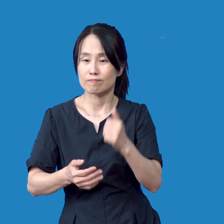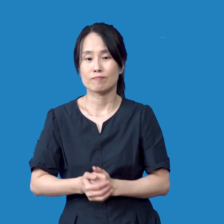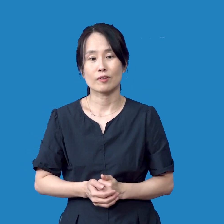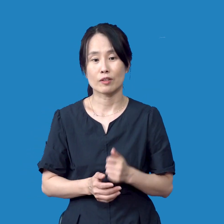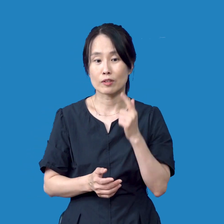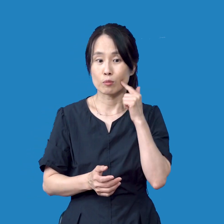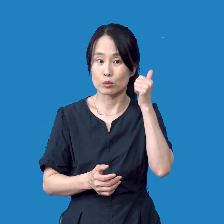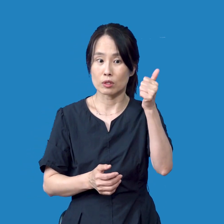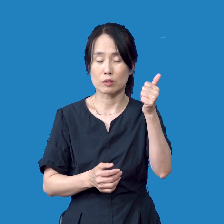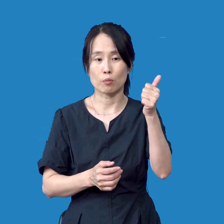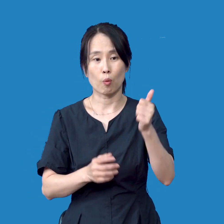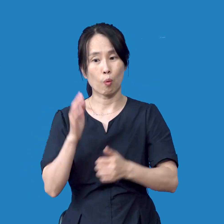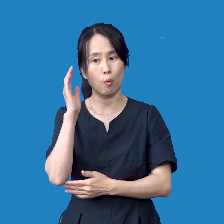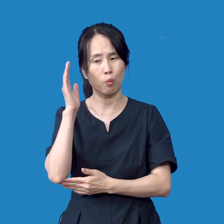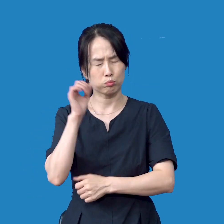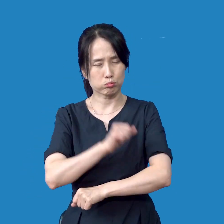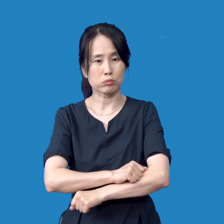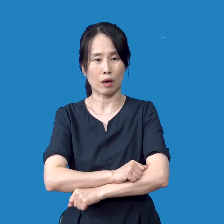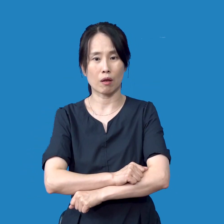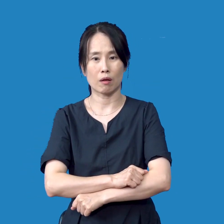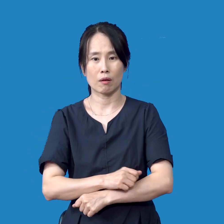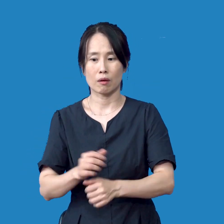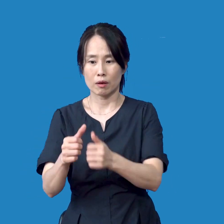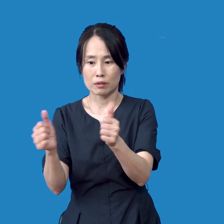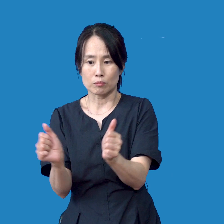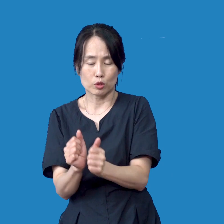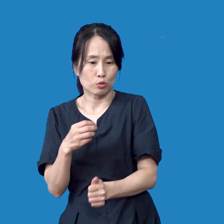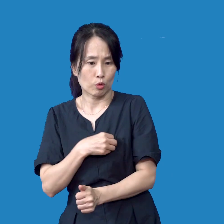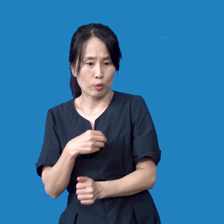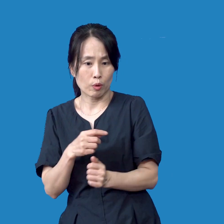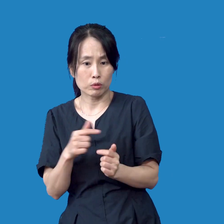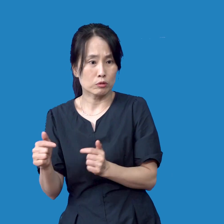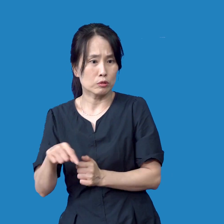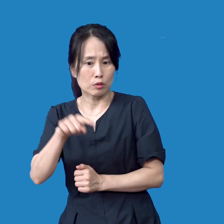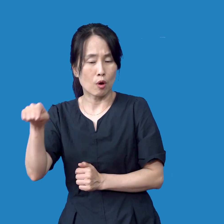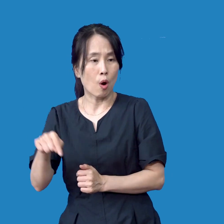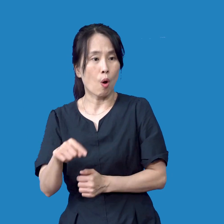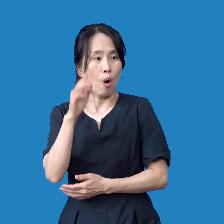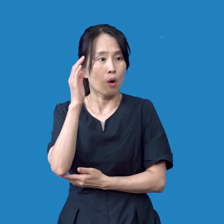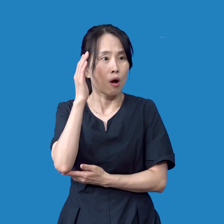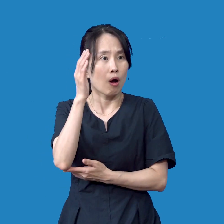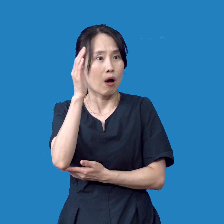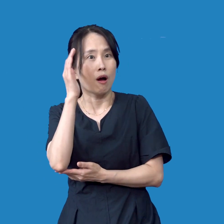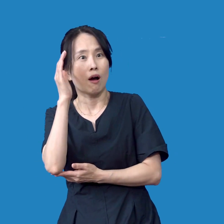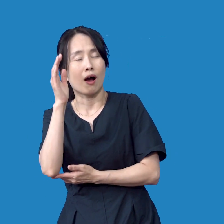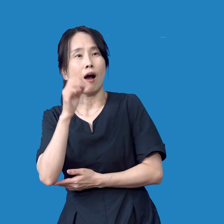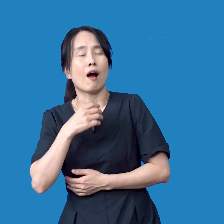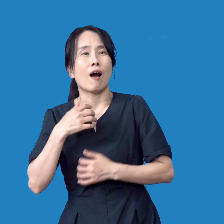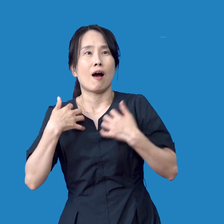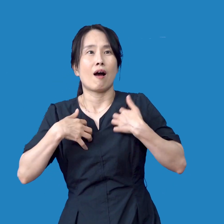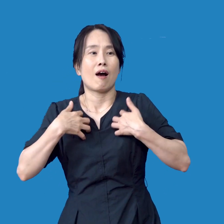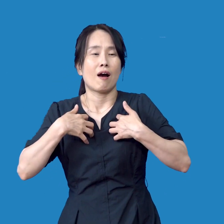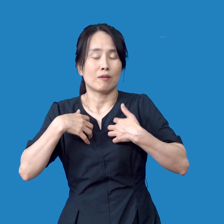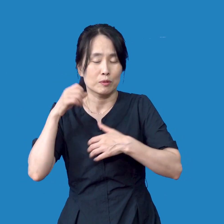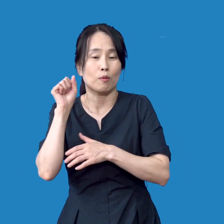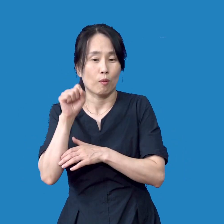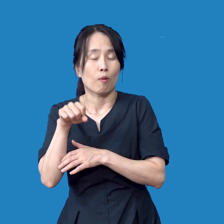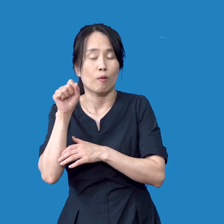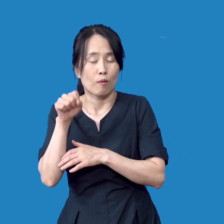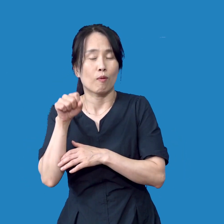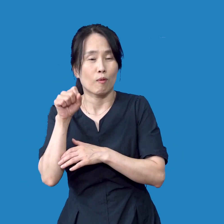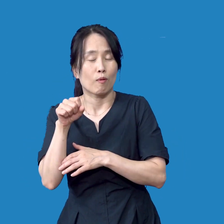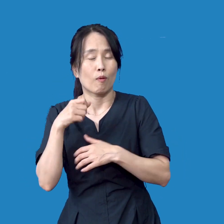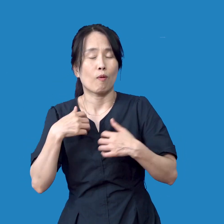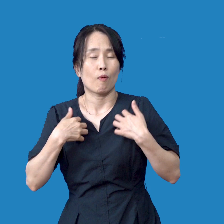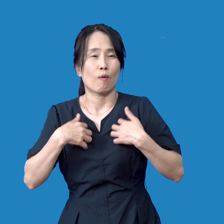목사님은 말씀이 탁월했습니다. 남전도의 회원들이 전부 말씀에 몰입해서 고개를 끄덕끄덕